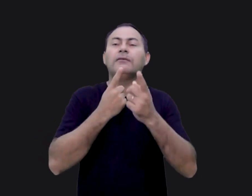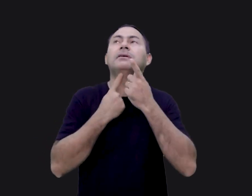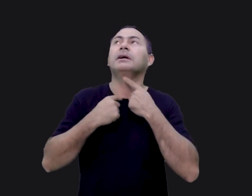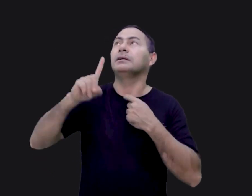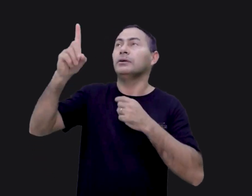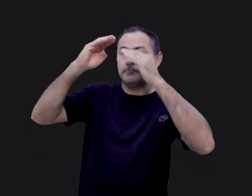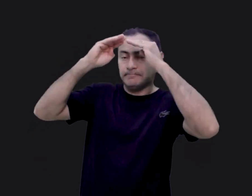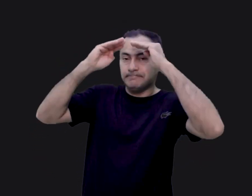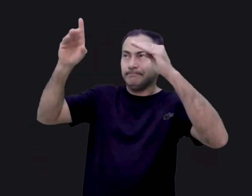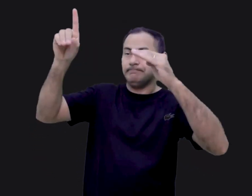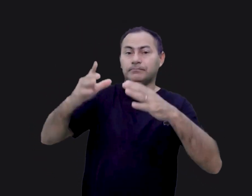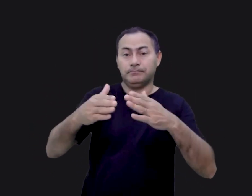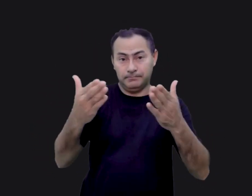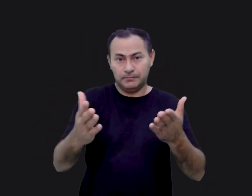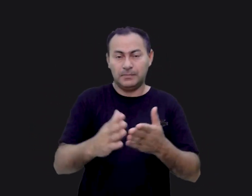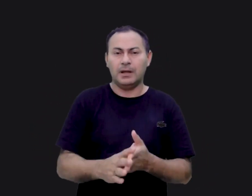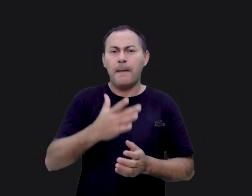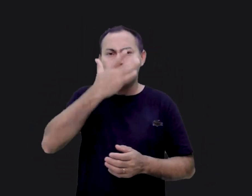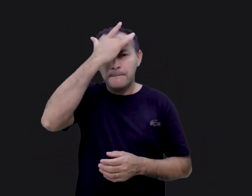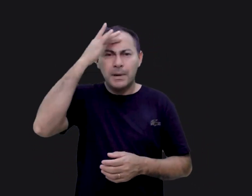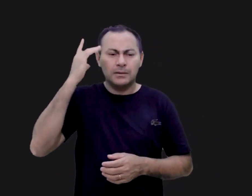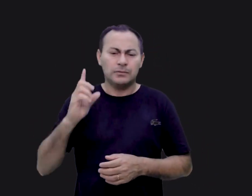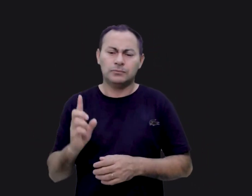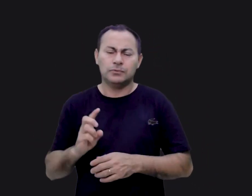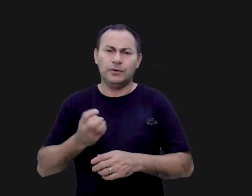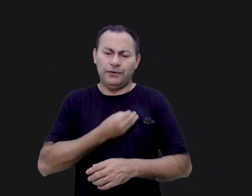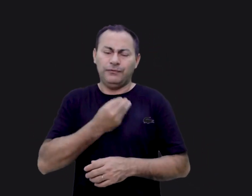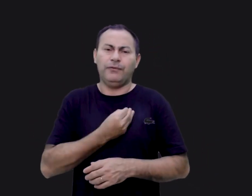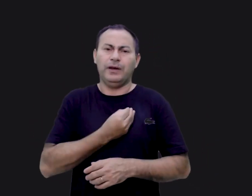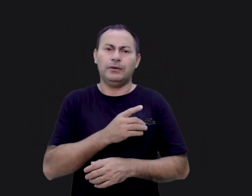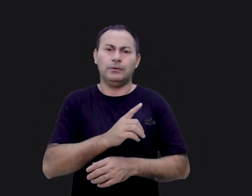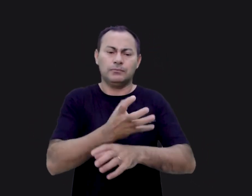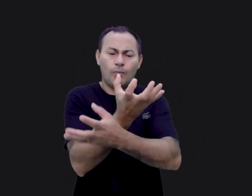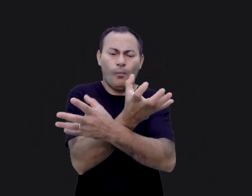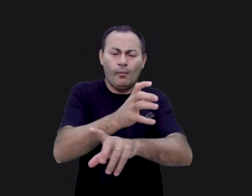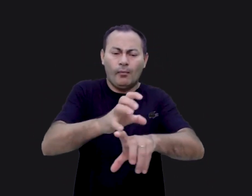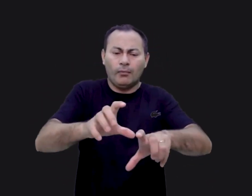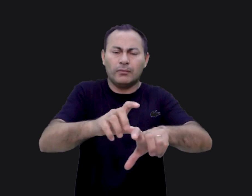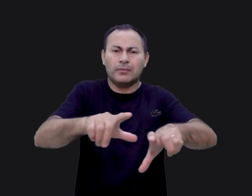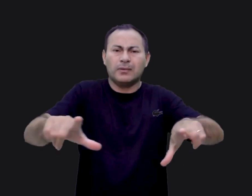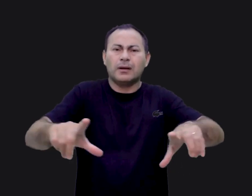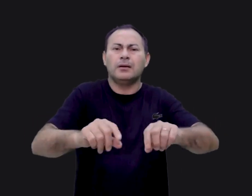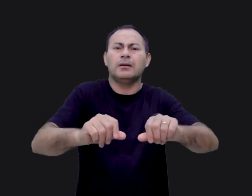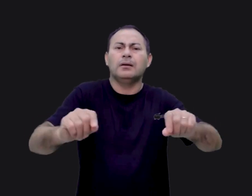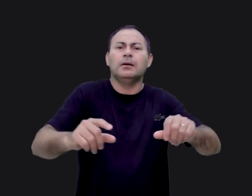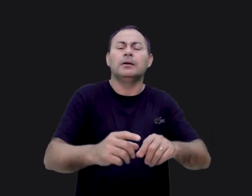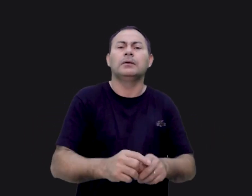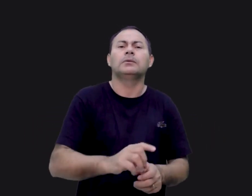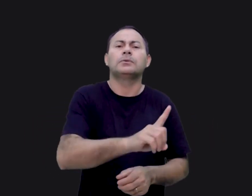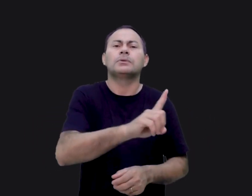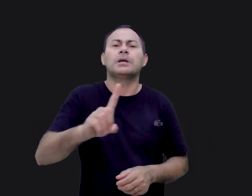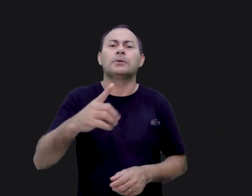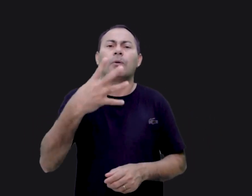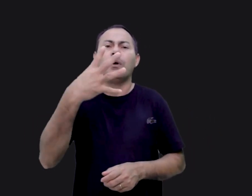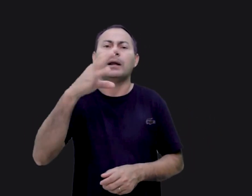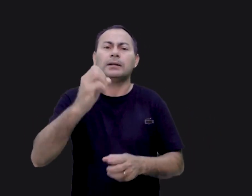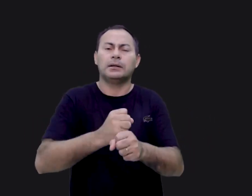a vontade de Deus, não? Bom, aquelas pessoas andaram no deserto durante 40 anos. Há quanto tempo você está andando